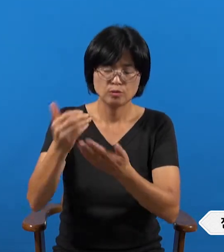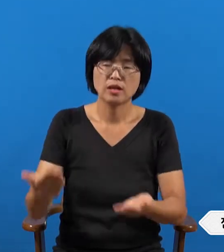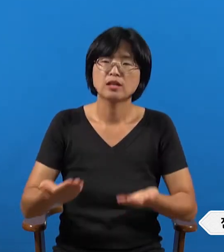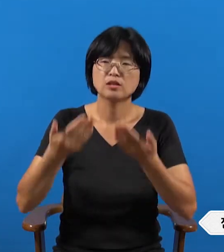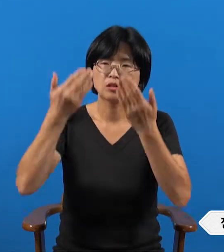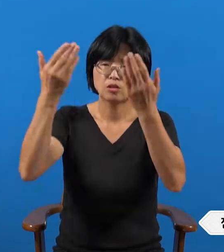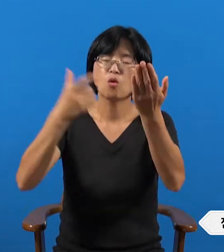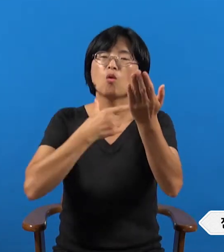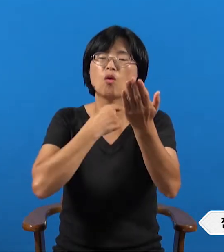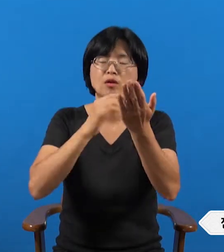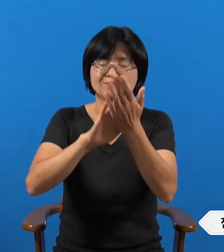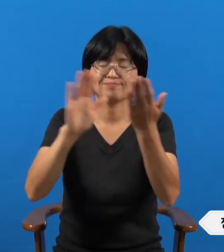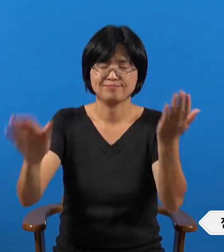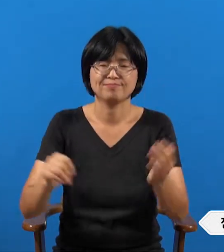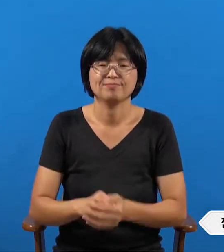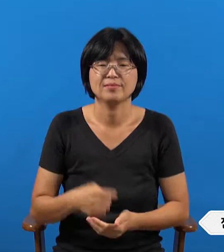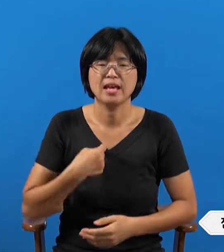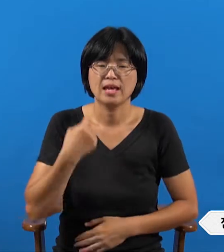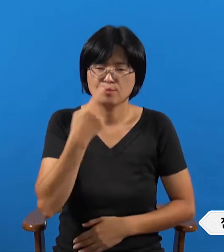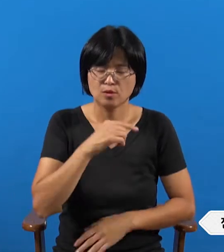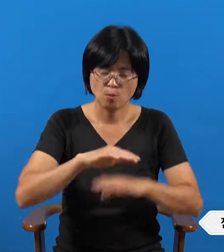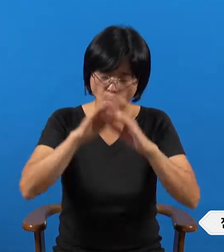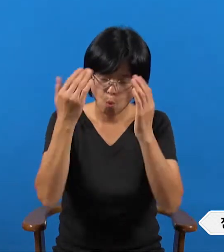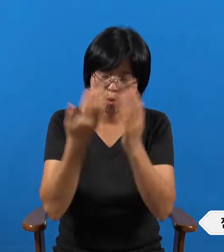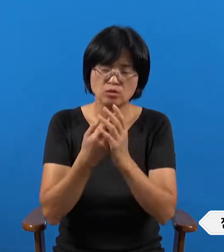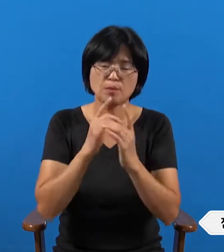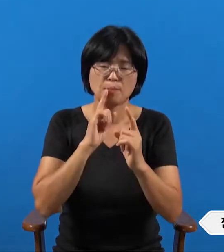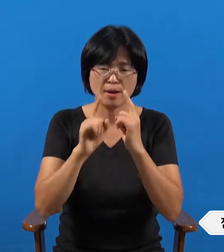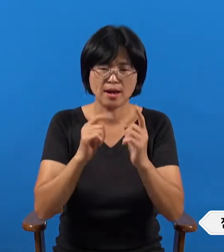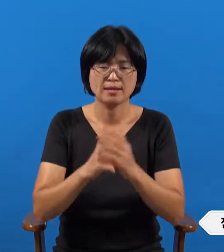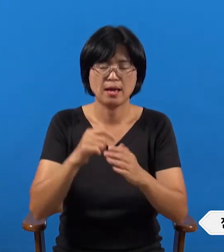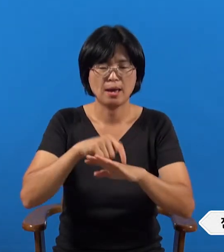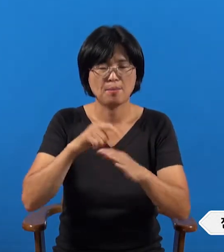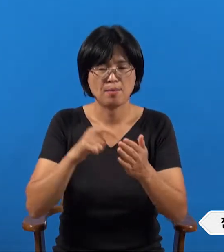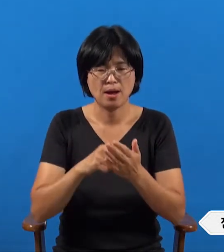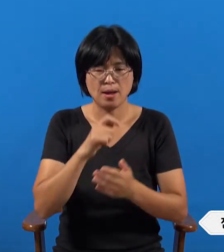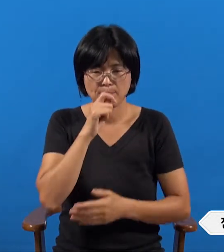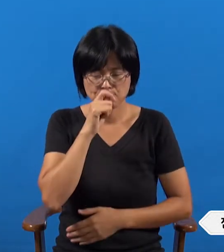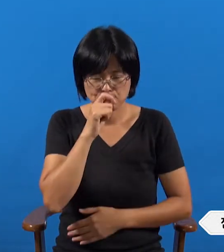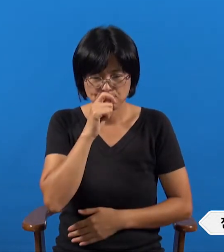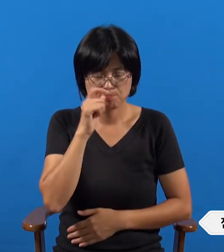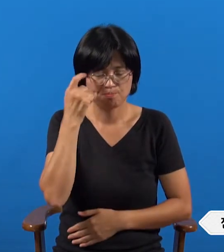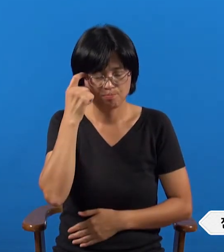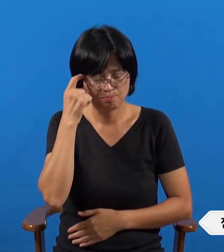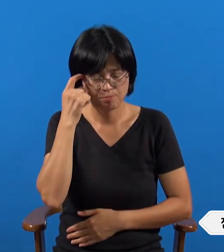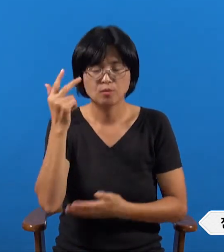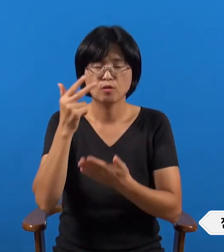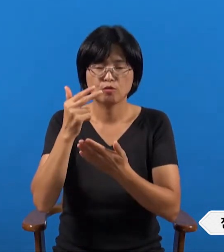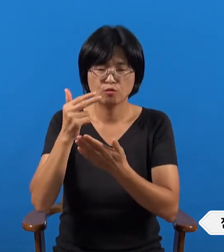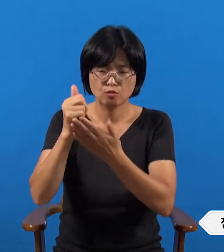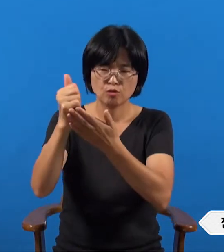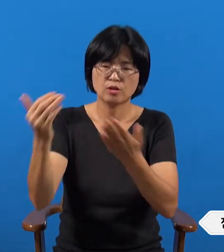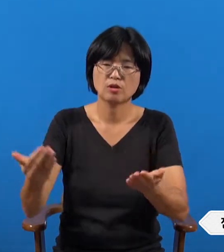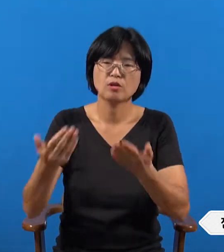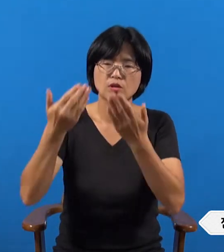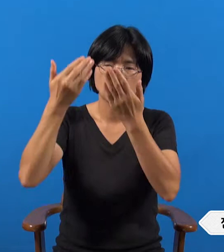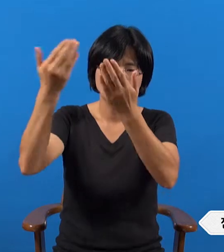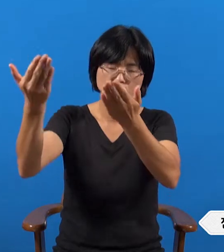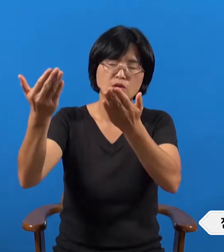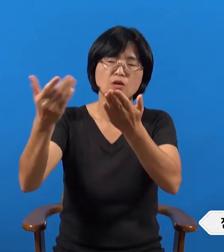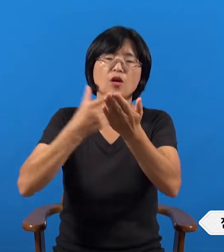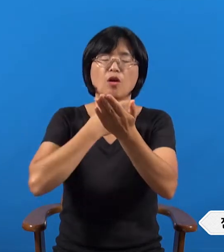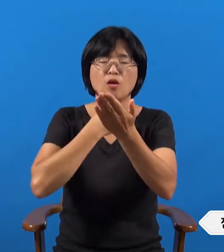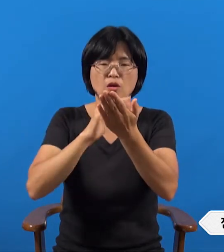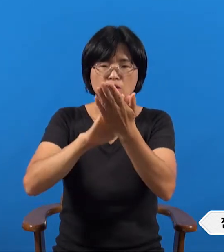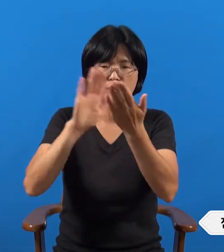연락되기를 원하나이다. 내 입술의 모든 말과 내 마음의 묵상이 주님께